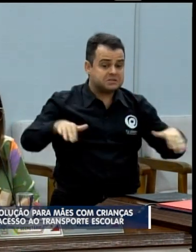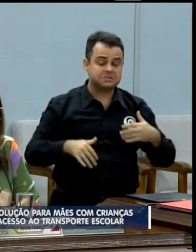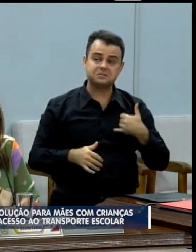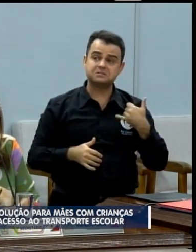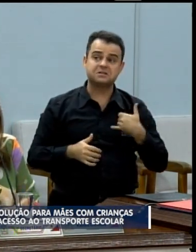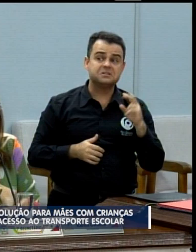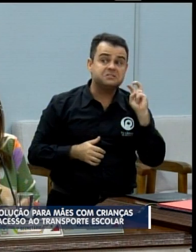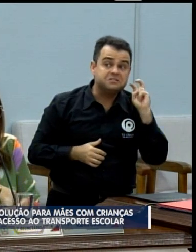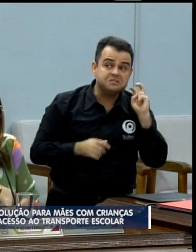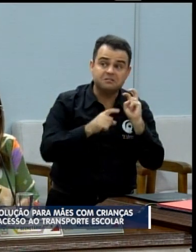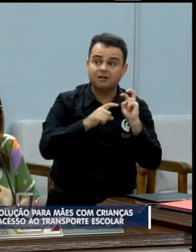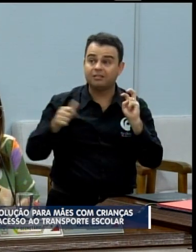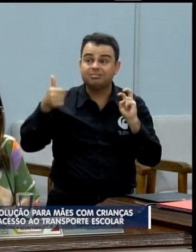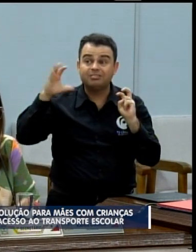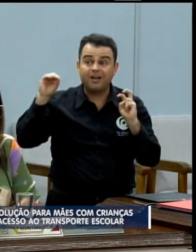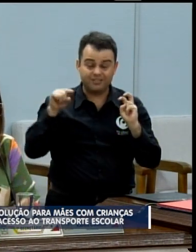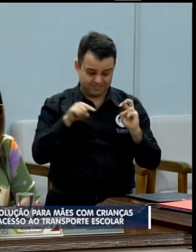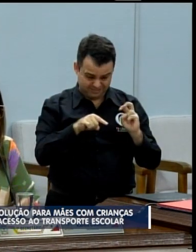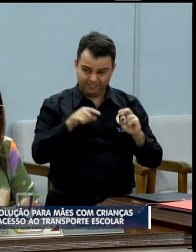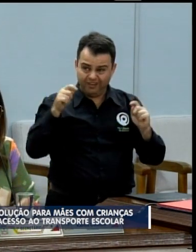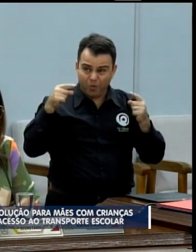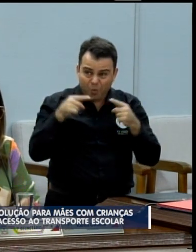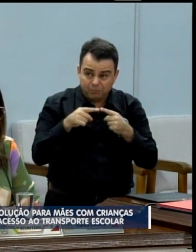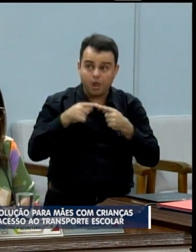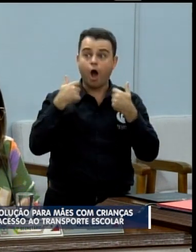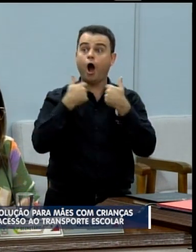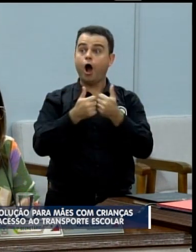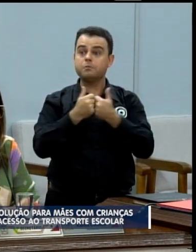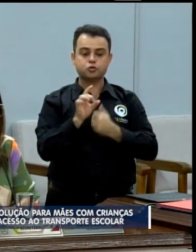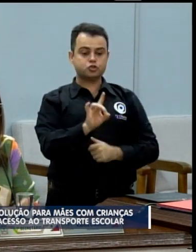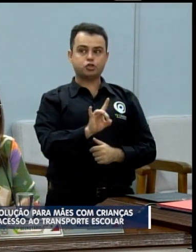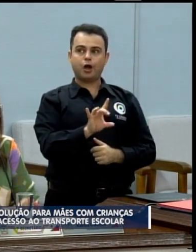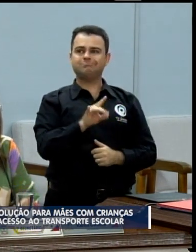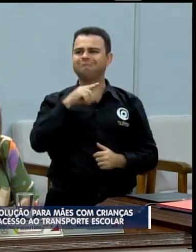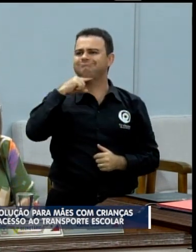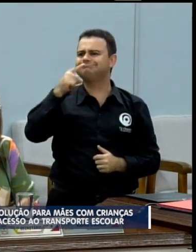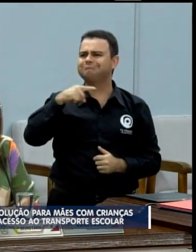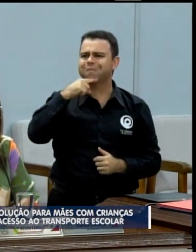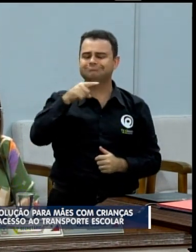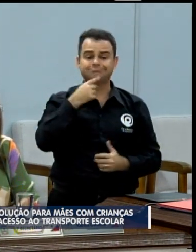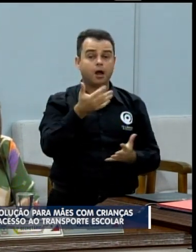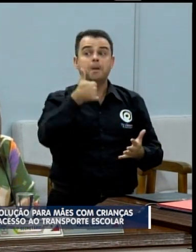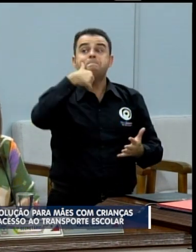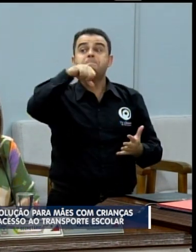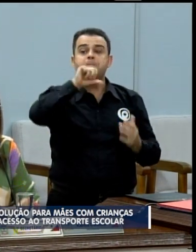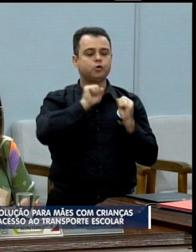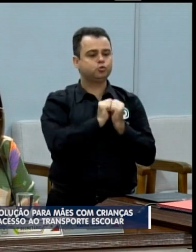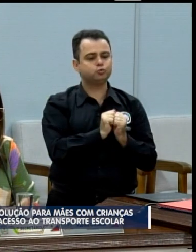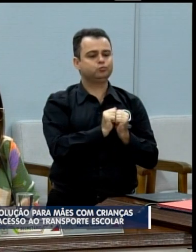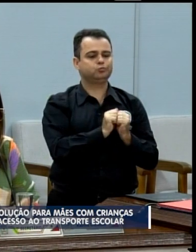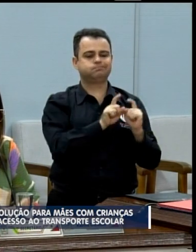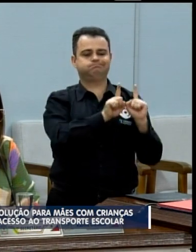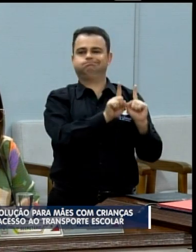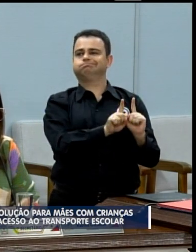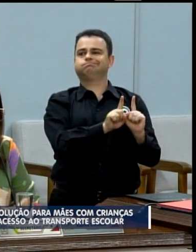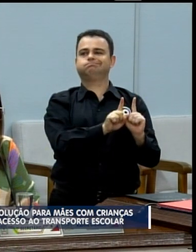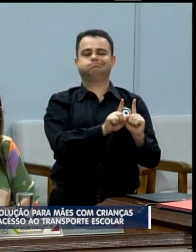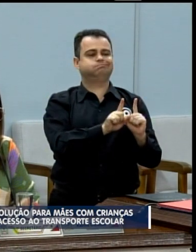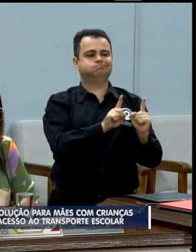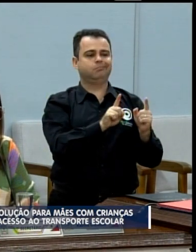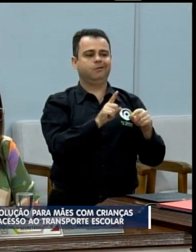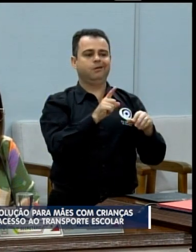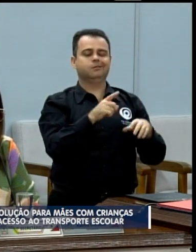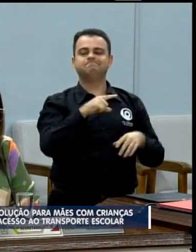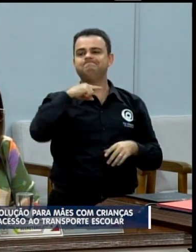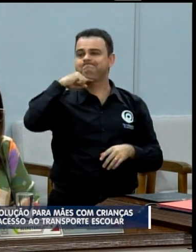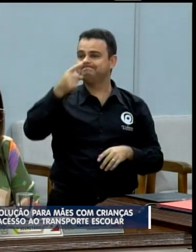pegar transporte público e as mães que trabalham não têm condição. Então, esse debate tem que ser feito, vereador Renato. A gente tem que